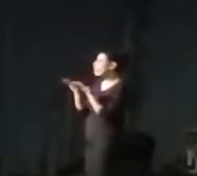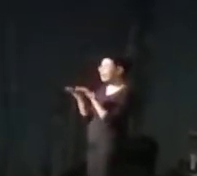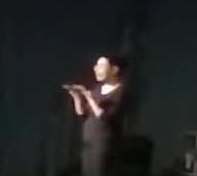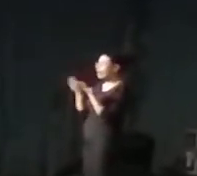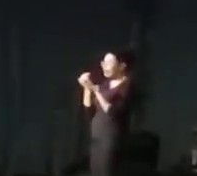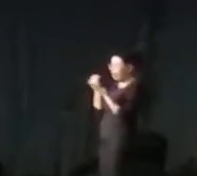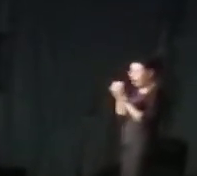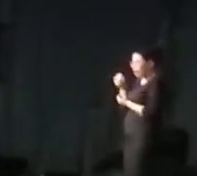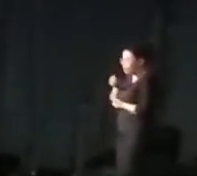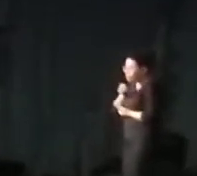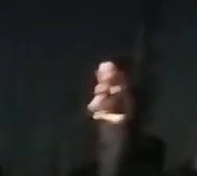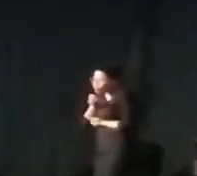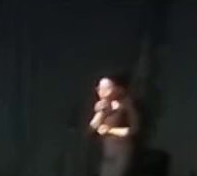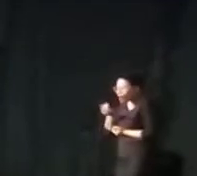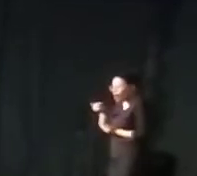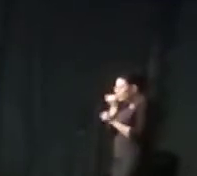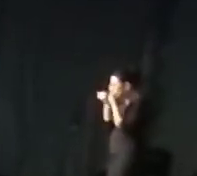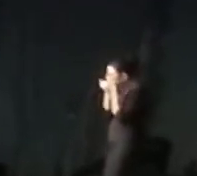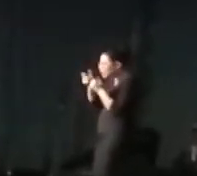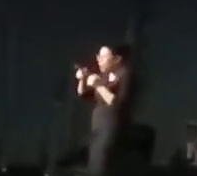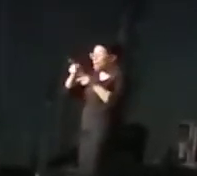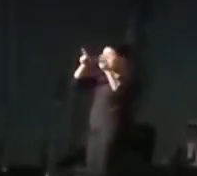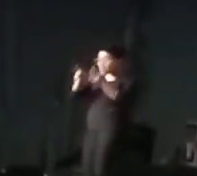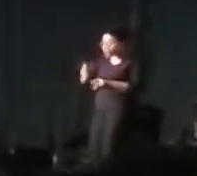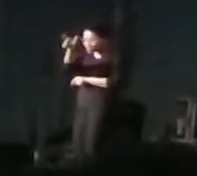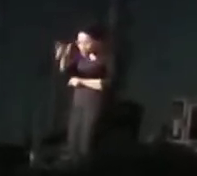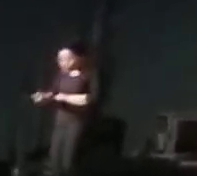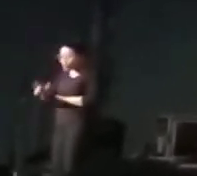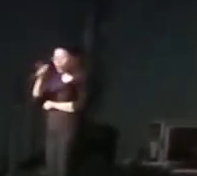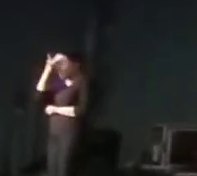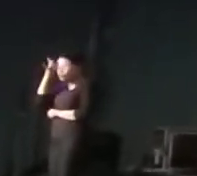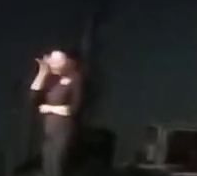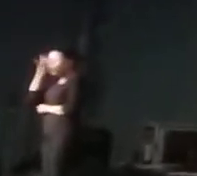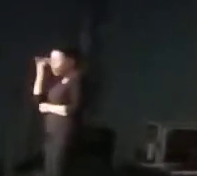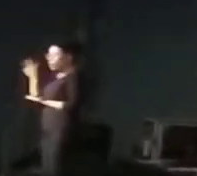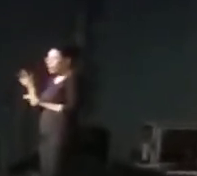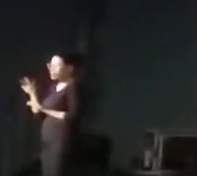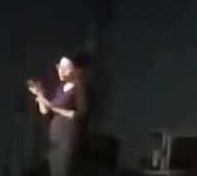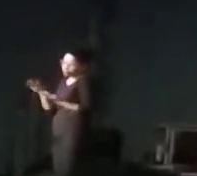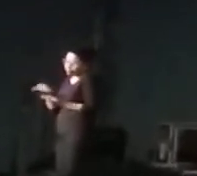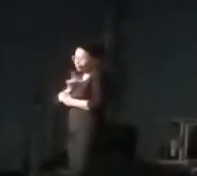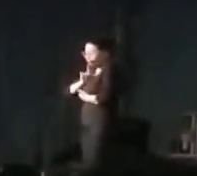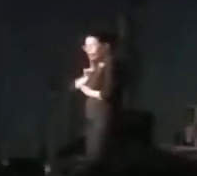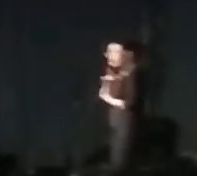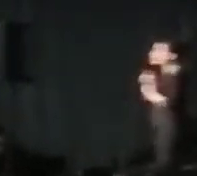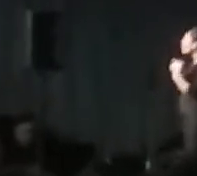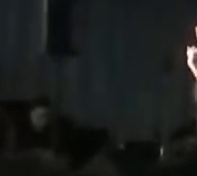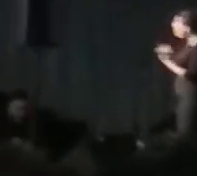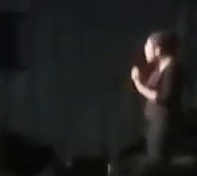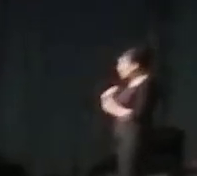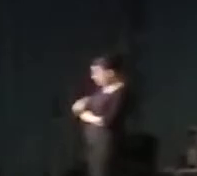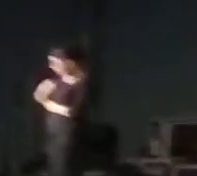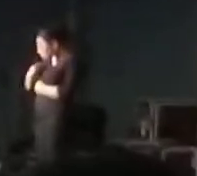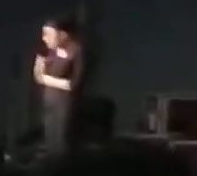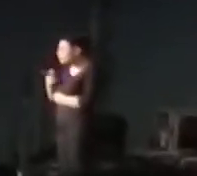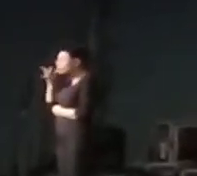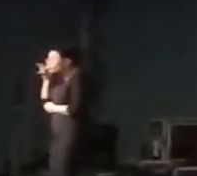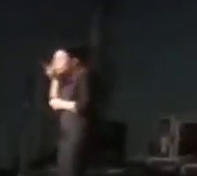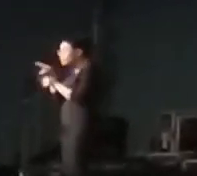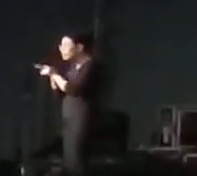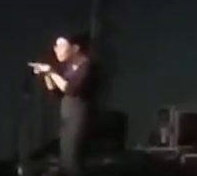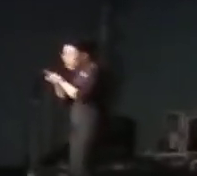o perfil do assassino, do acusado e estar sempre presente ali para auxiliar com